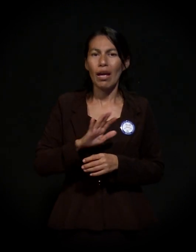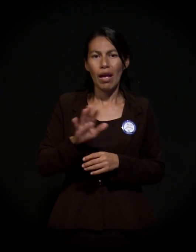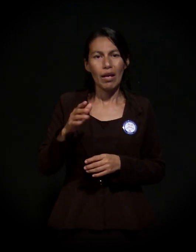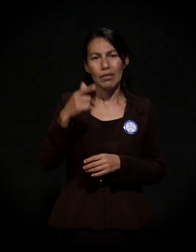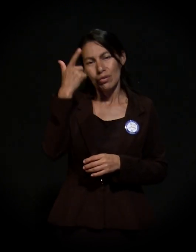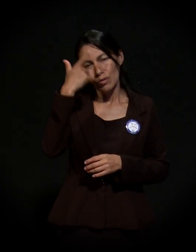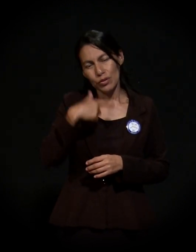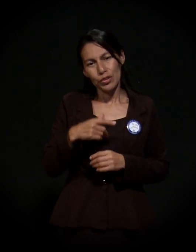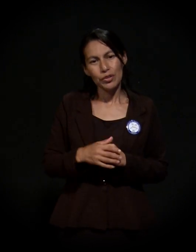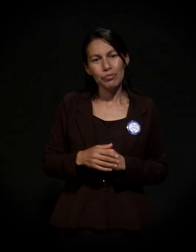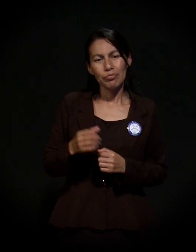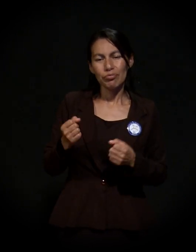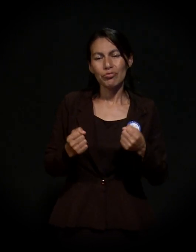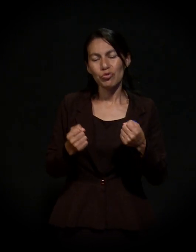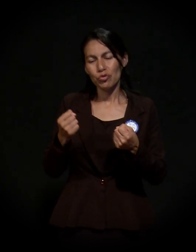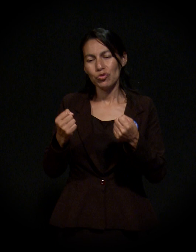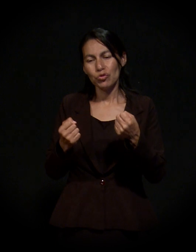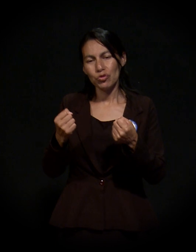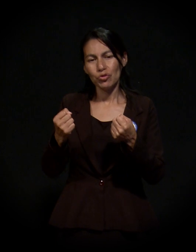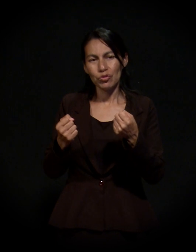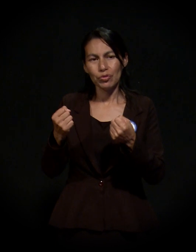una experiencia